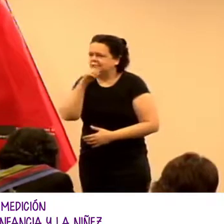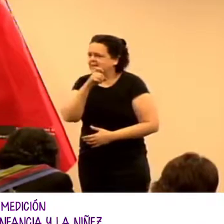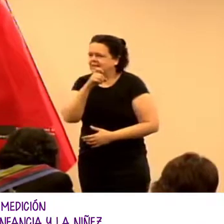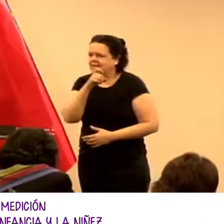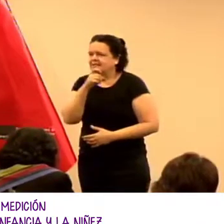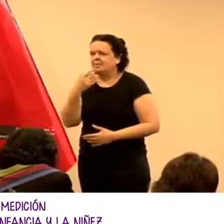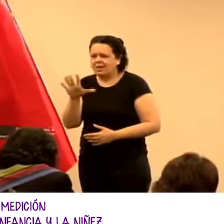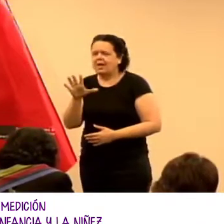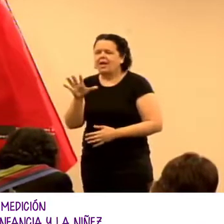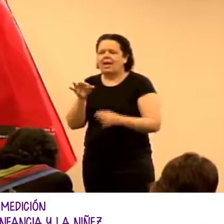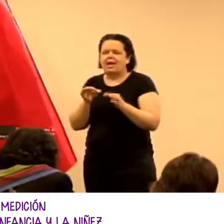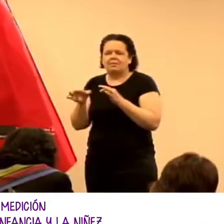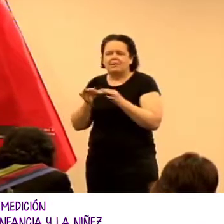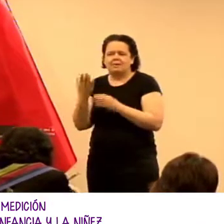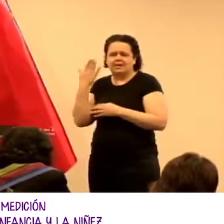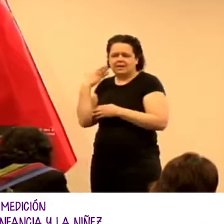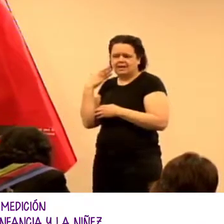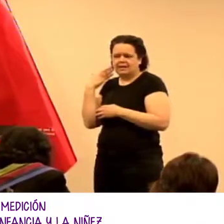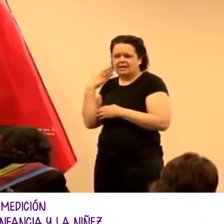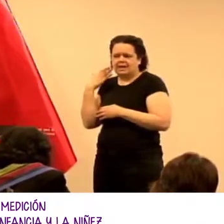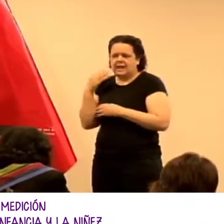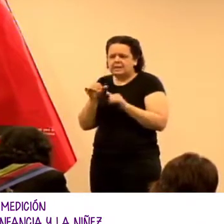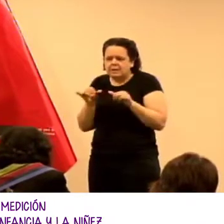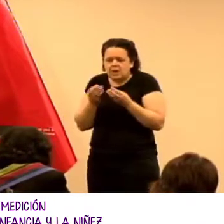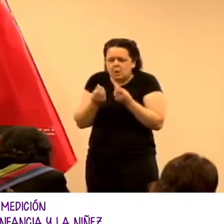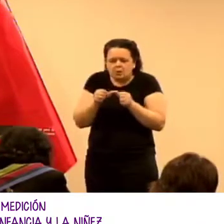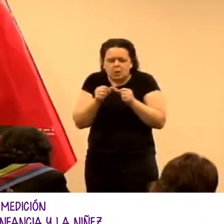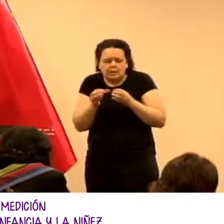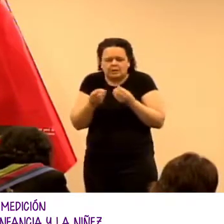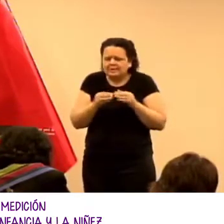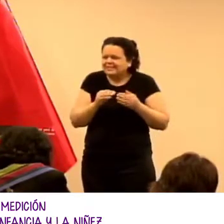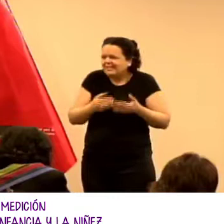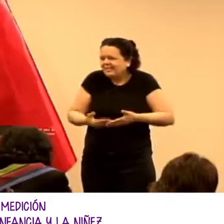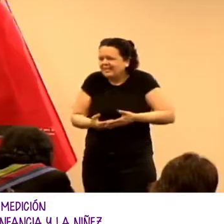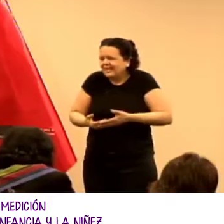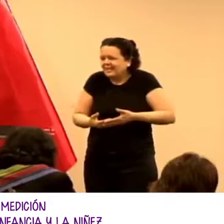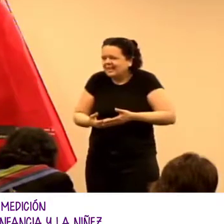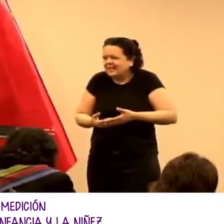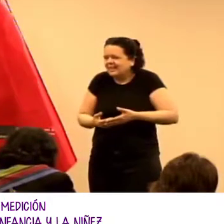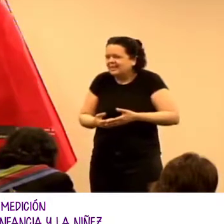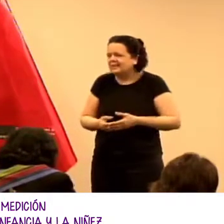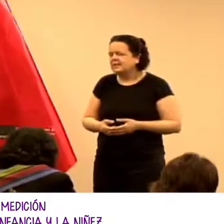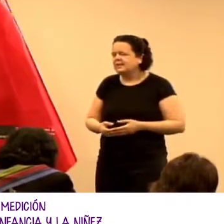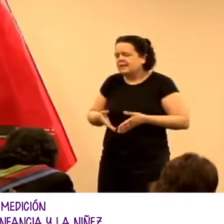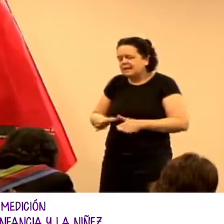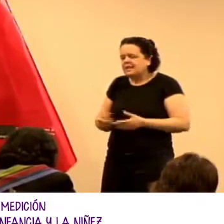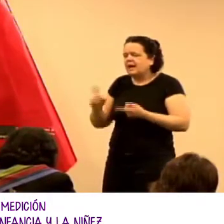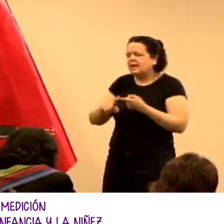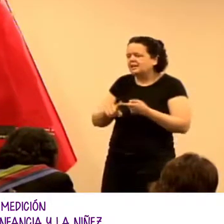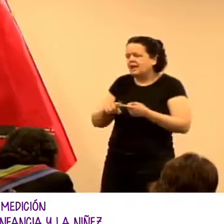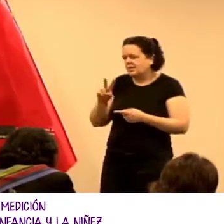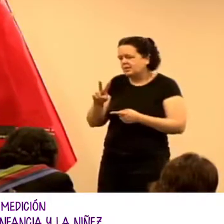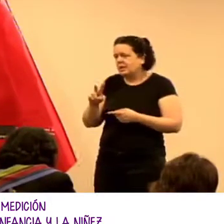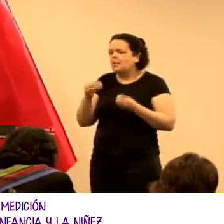como bien decía Filipa ayer, medir limitaciones funcionales en este rango de edad, porque los niños más pequeños alcanzan diferentes